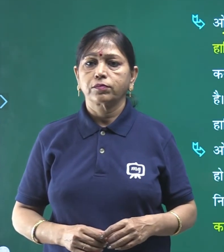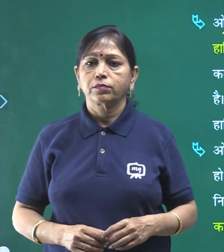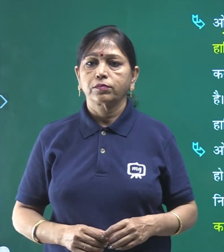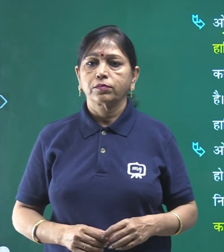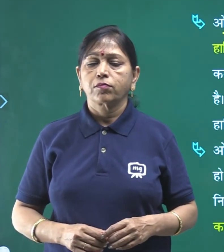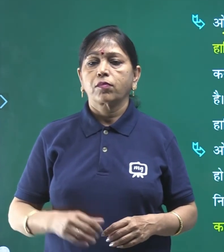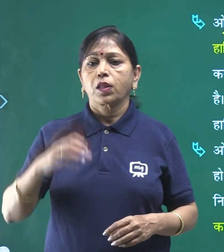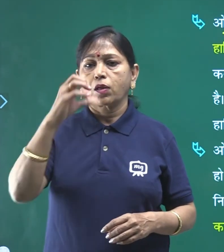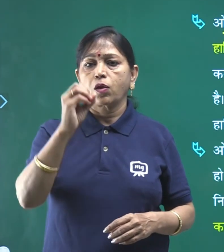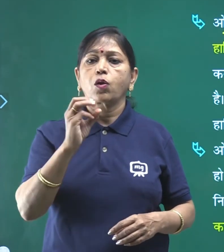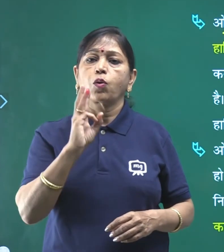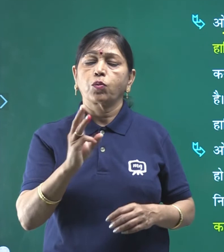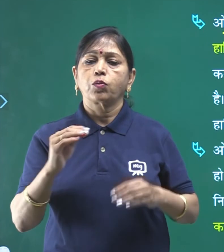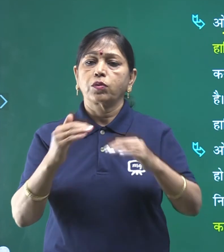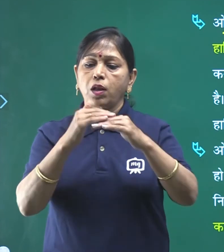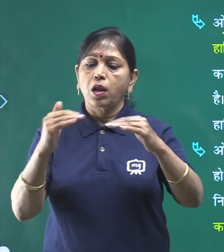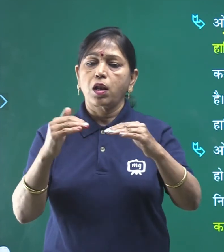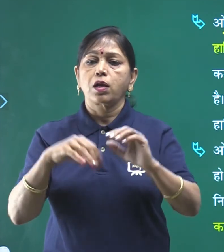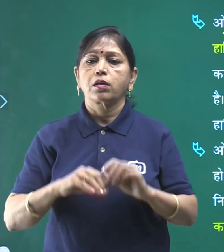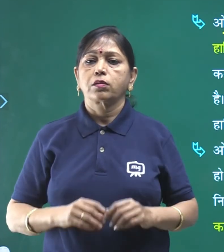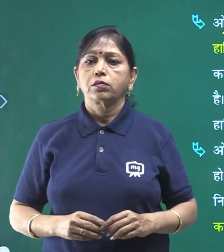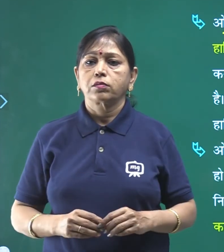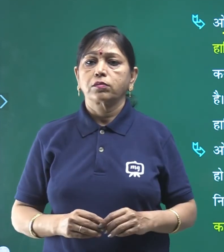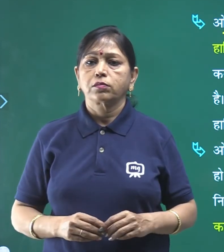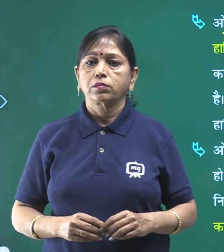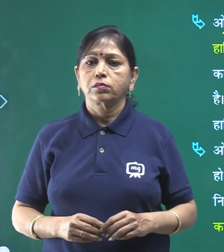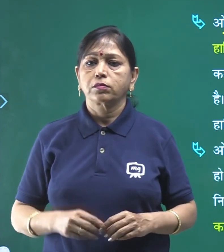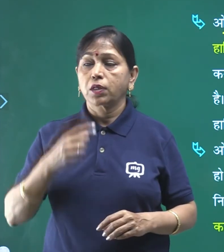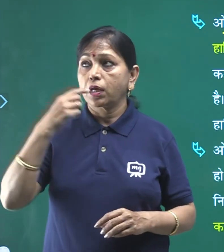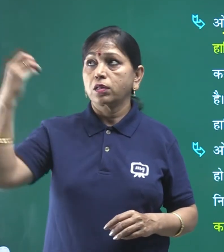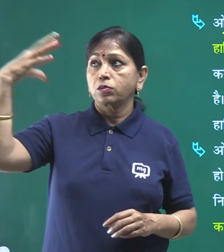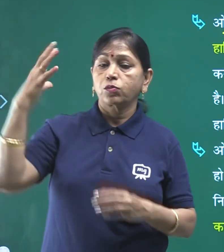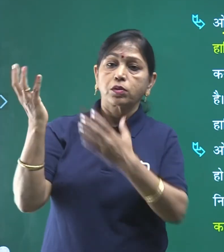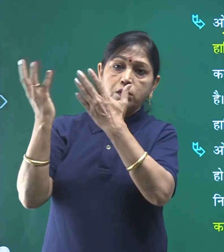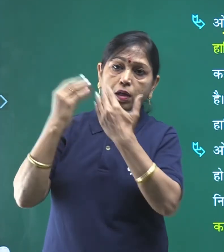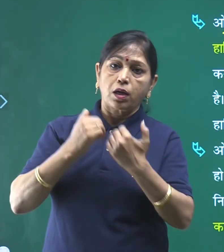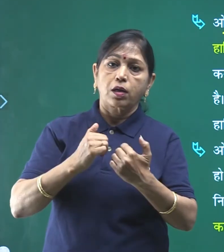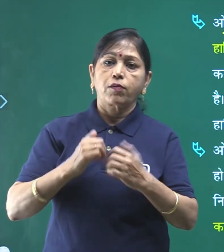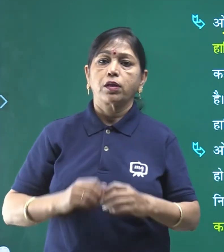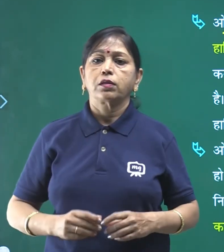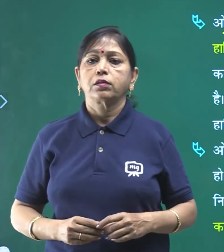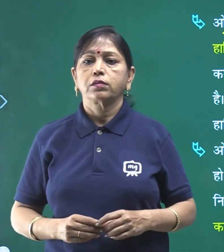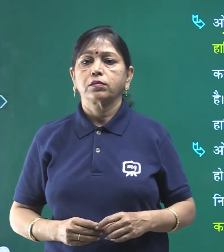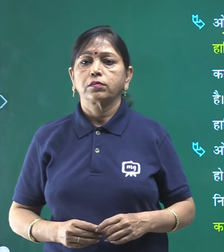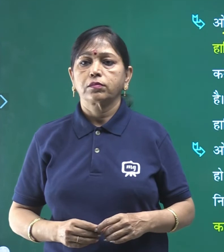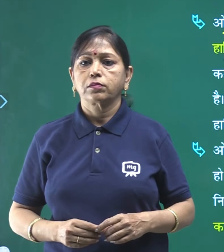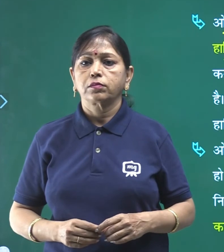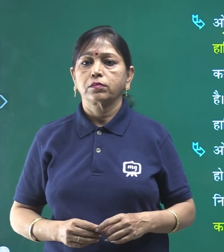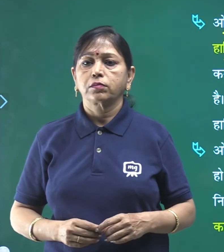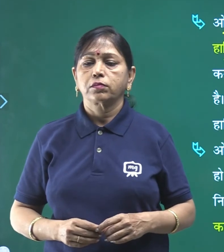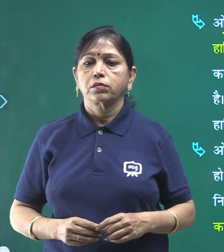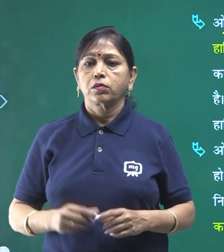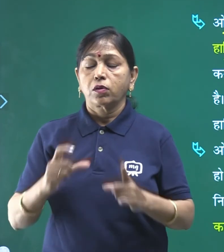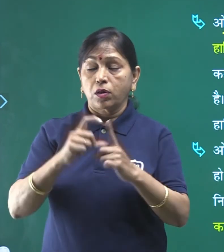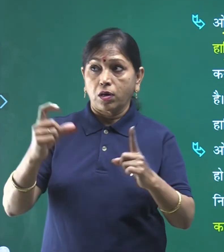कि वह जौनपुर आत कि सूर्य से आने वाली है के हानिकारक